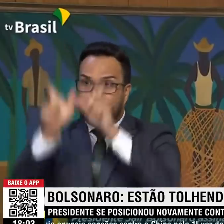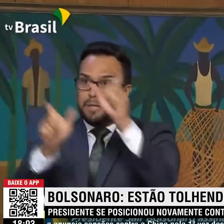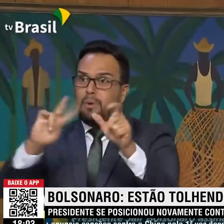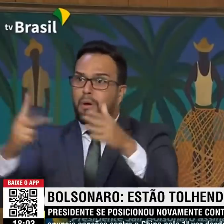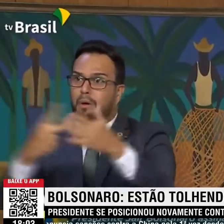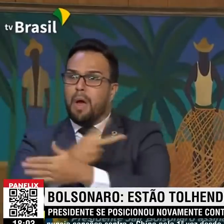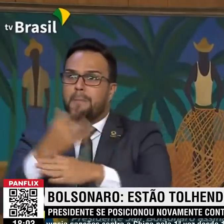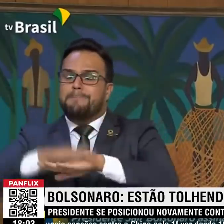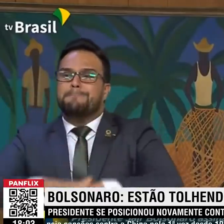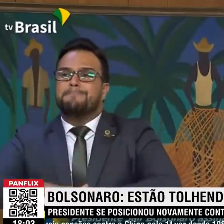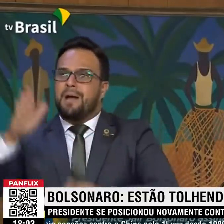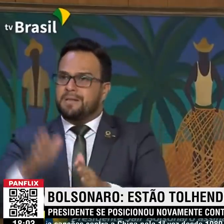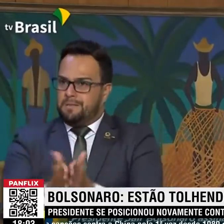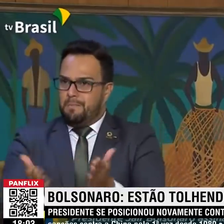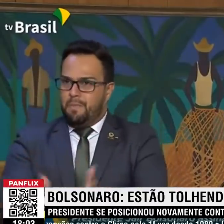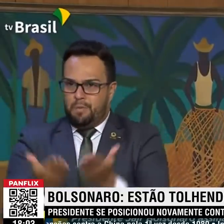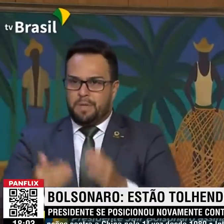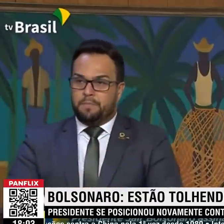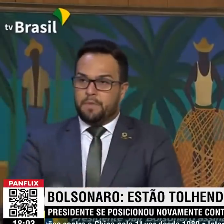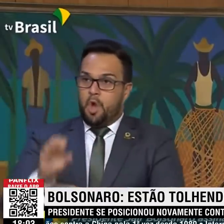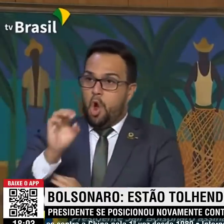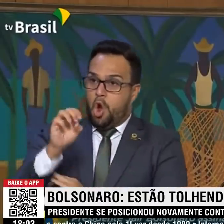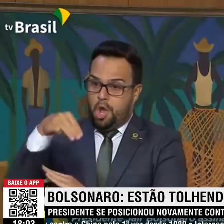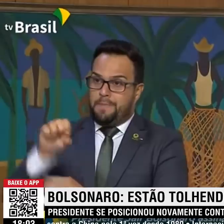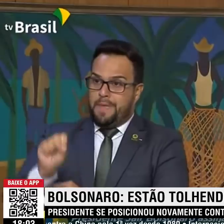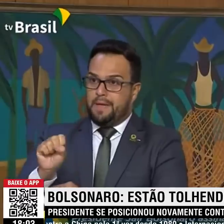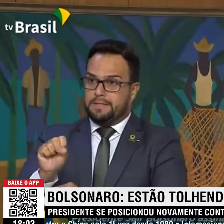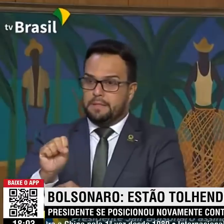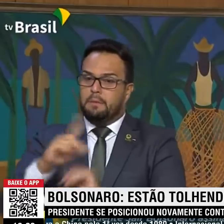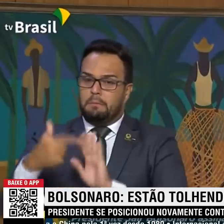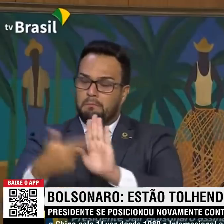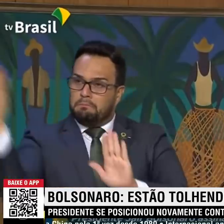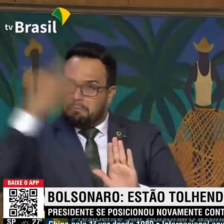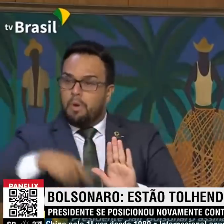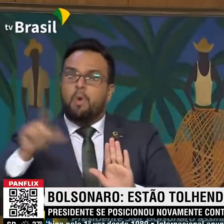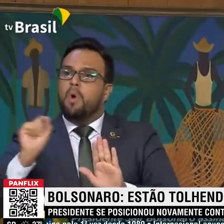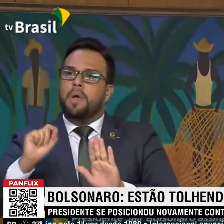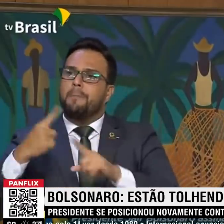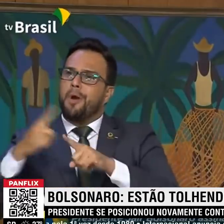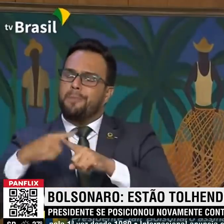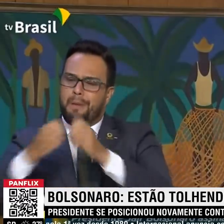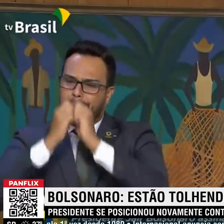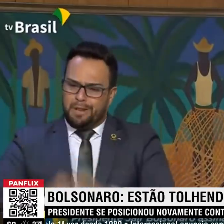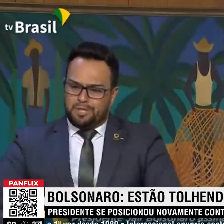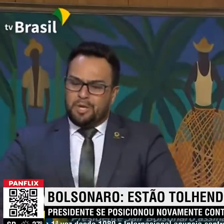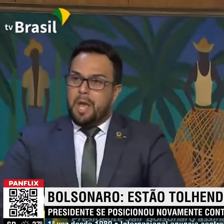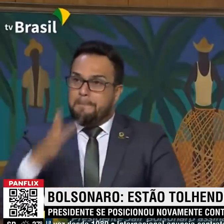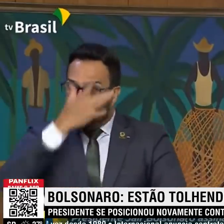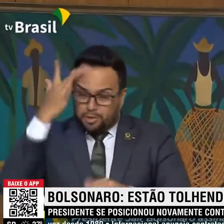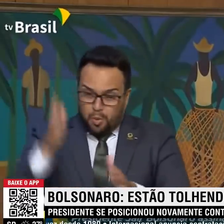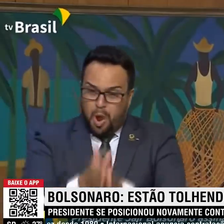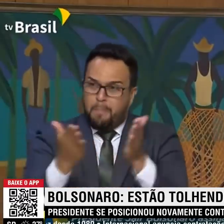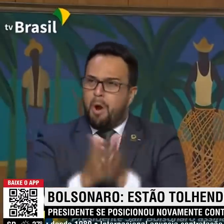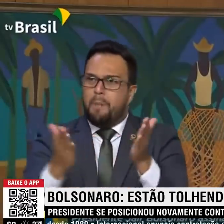pobres muito mais pobres dizem então MS que a única consequência oaktown é transformar as pessoas pobres